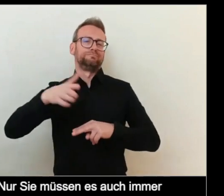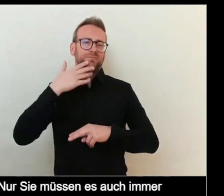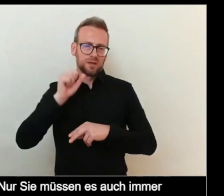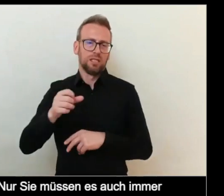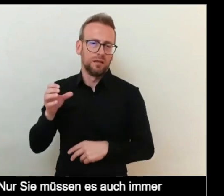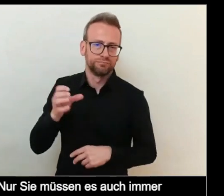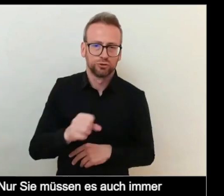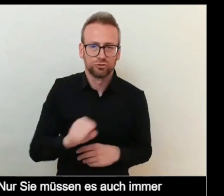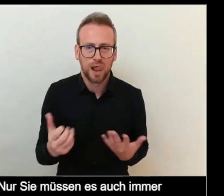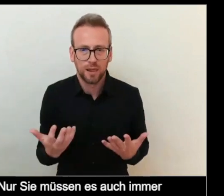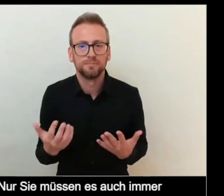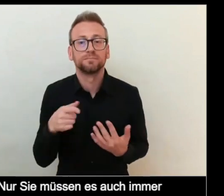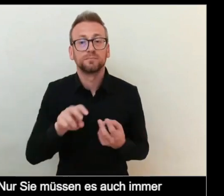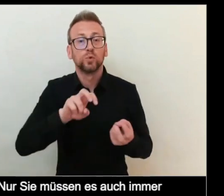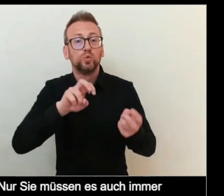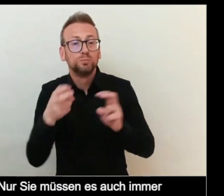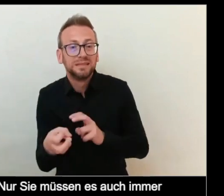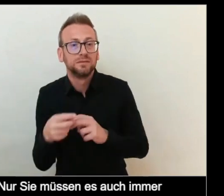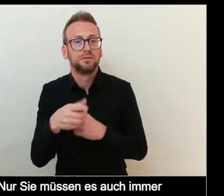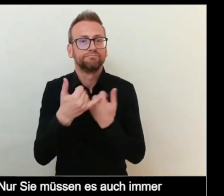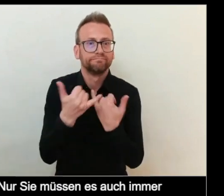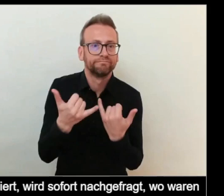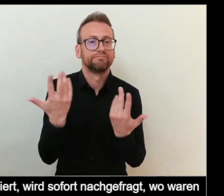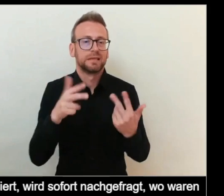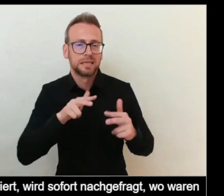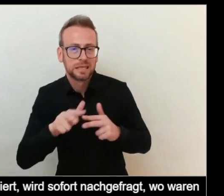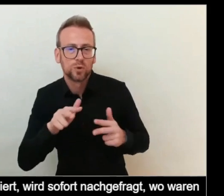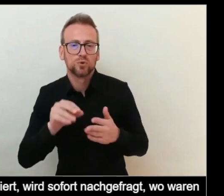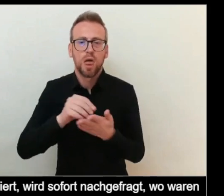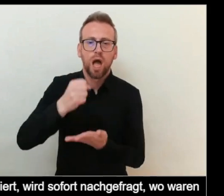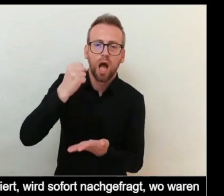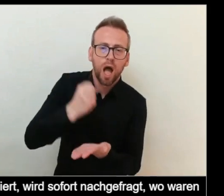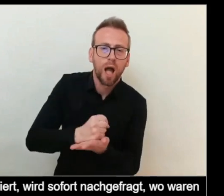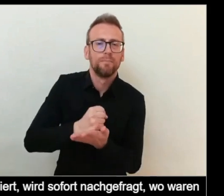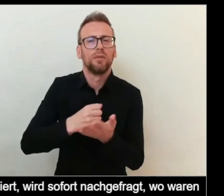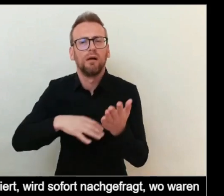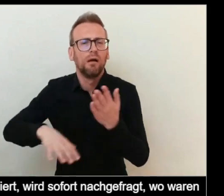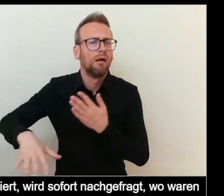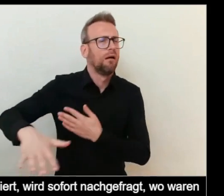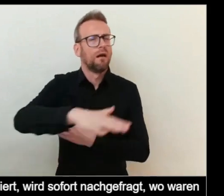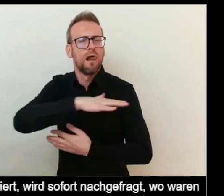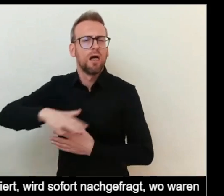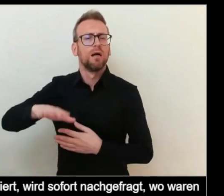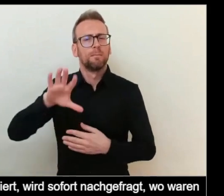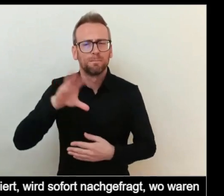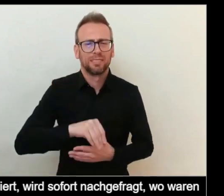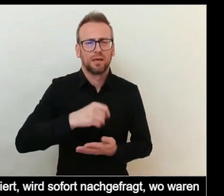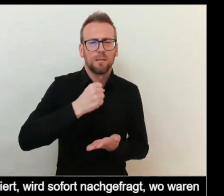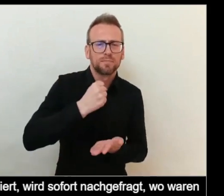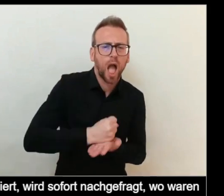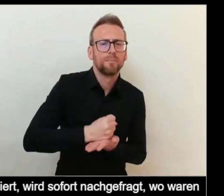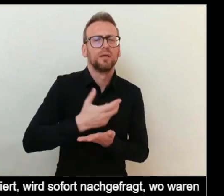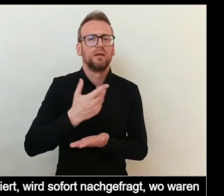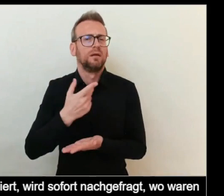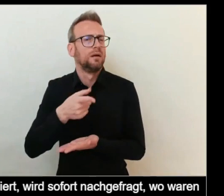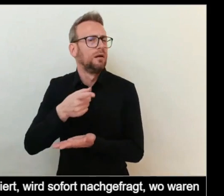Sie sehen, auch wenn wir jetzt dann ukrainische Kräfte gewinnen wollen, ja, wir hatten die Diskussion auch